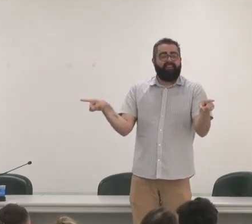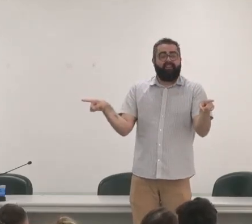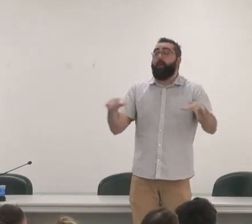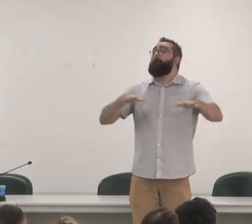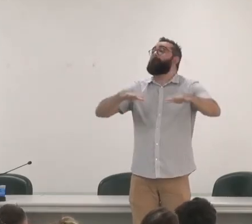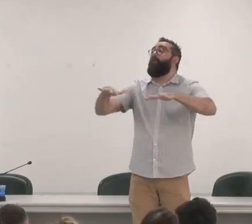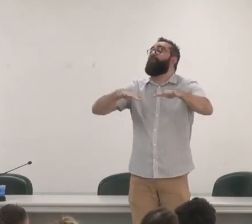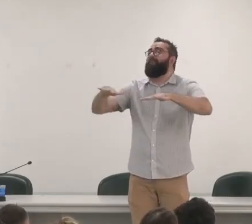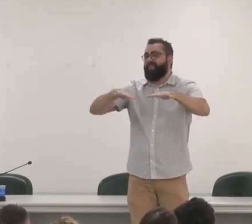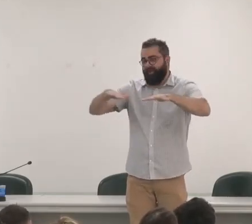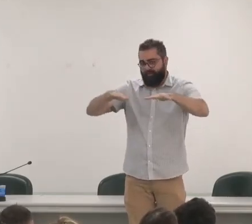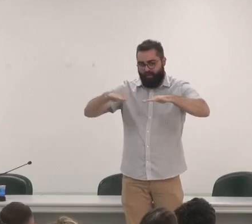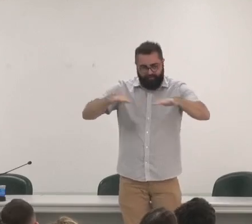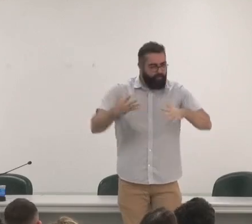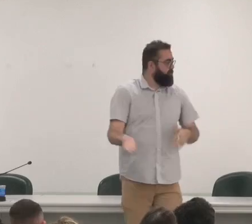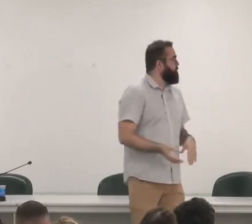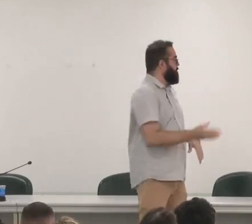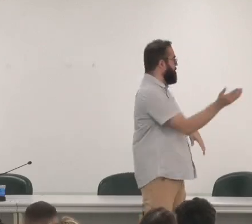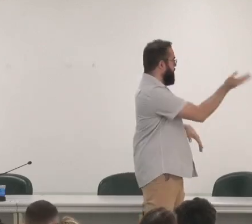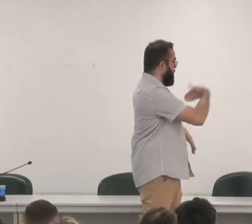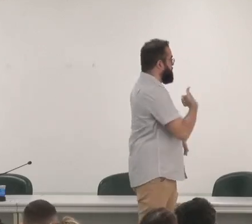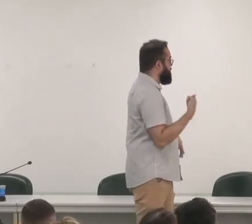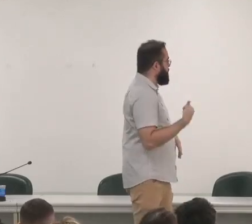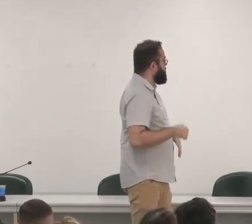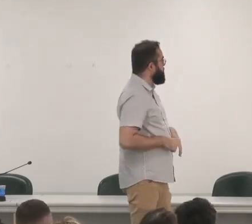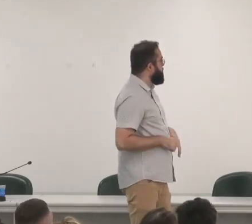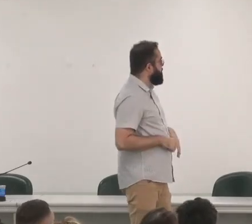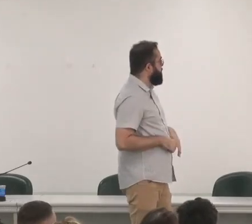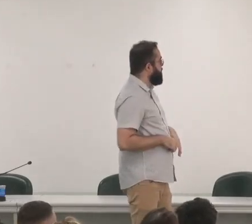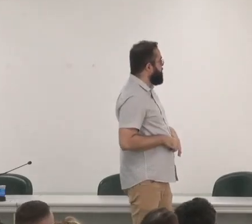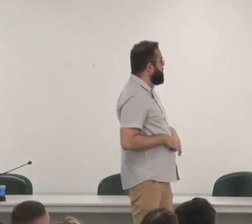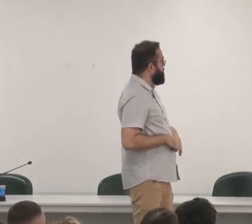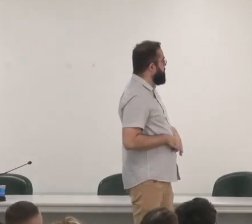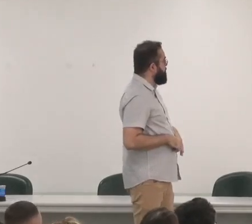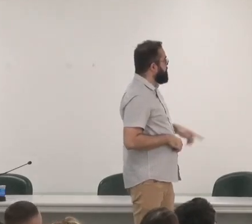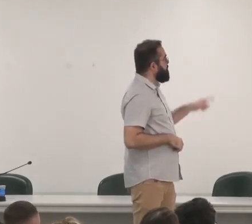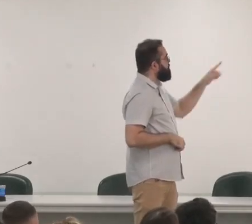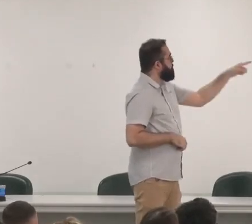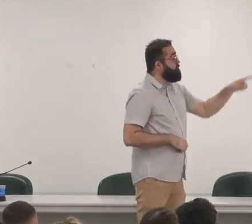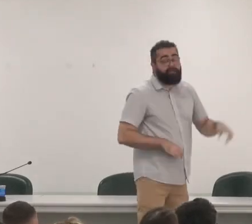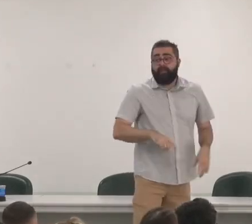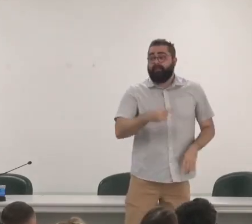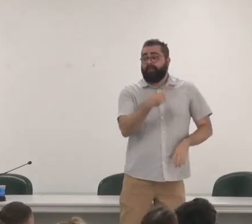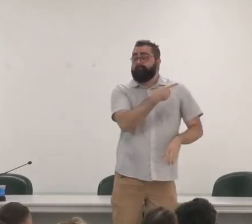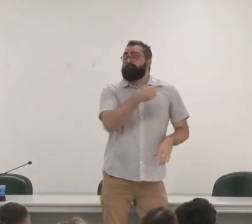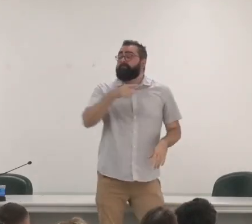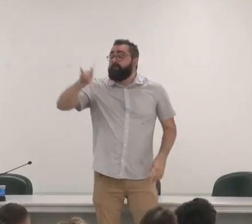junto e separar, é o movimento que ali é realizado. Pode passar, por favor, para a gente mostrar outro par mínimo.